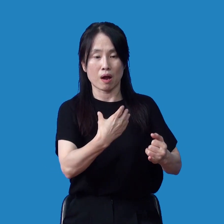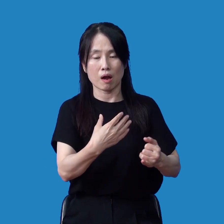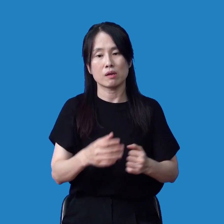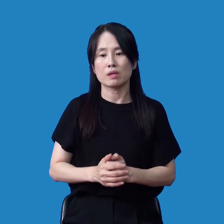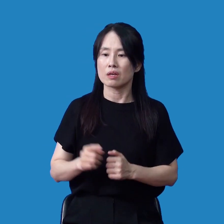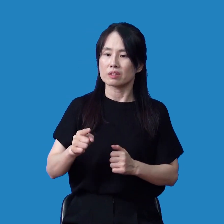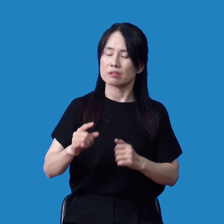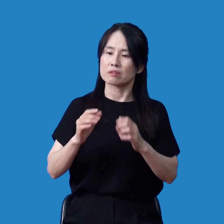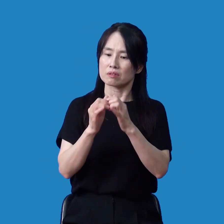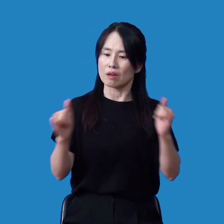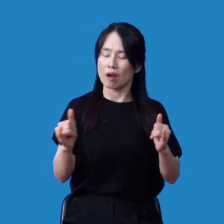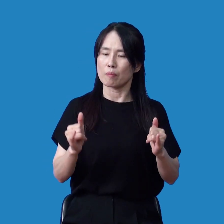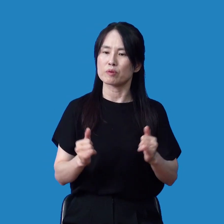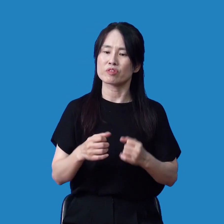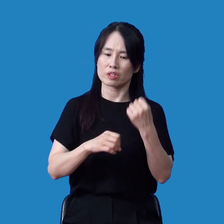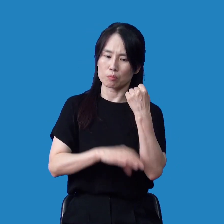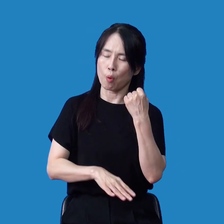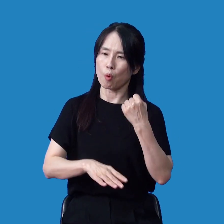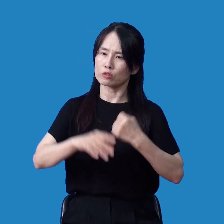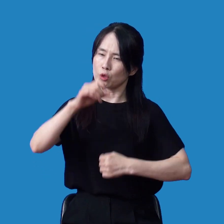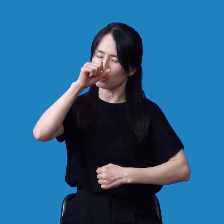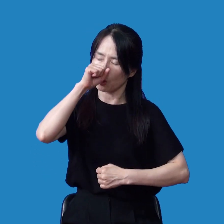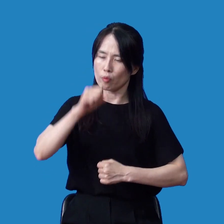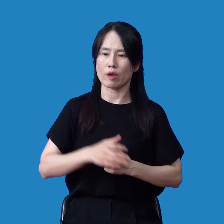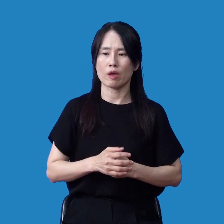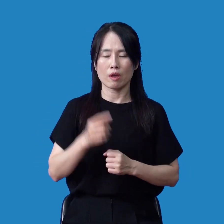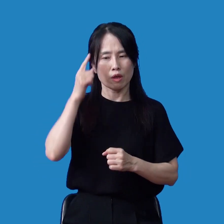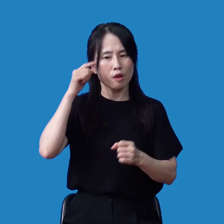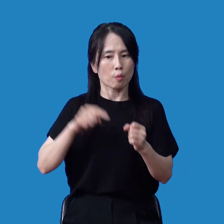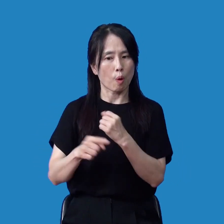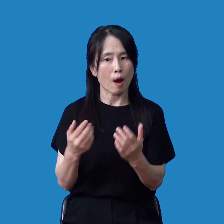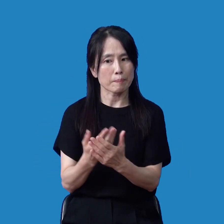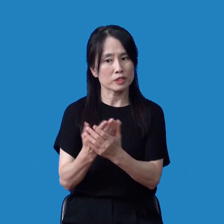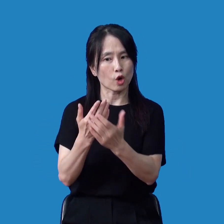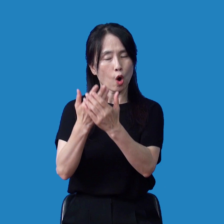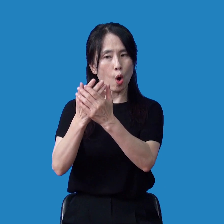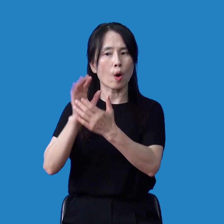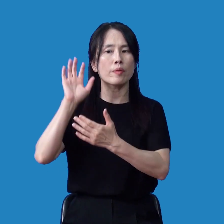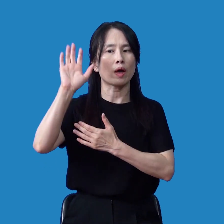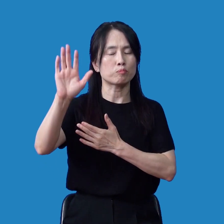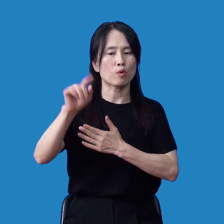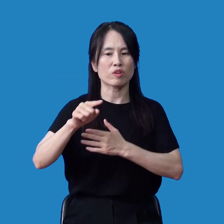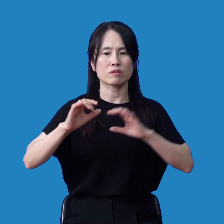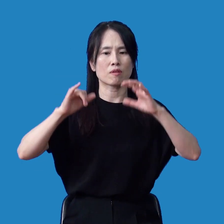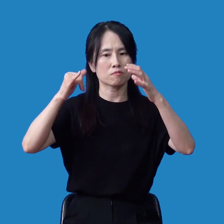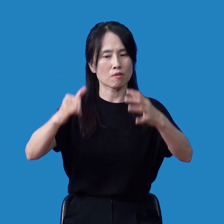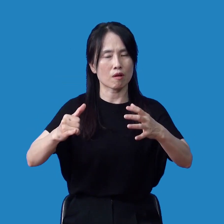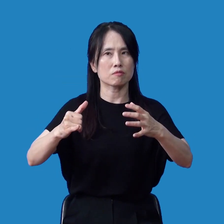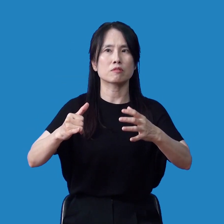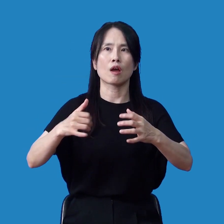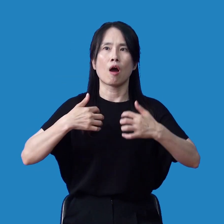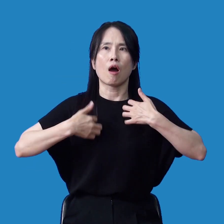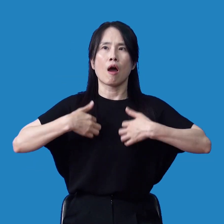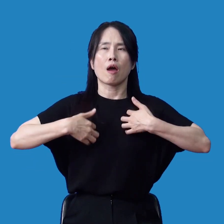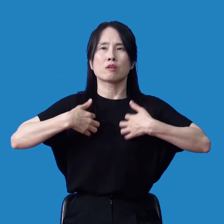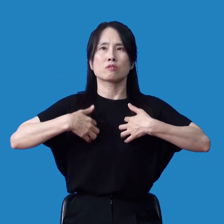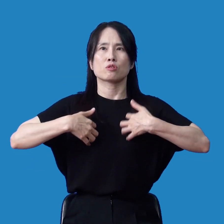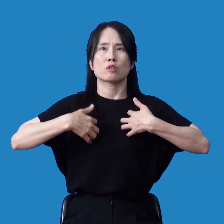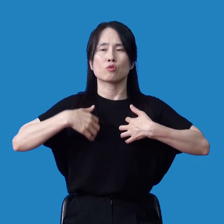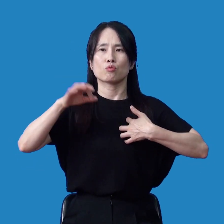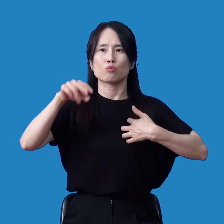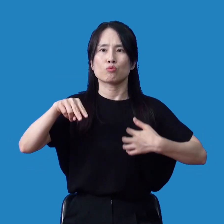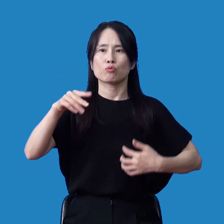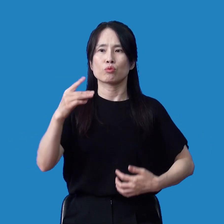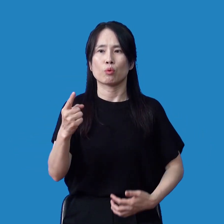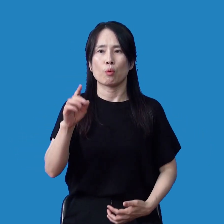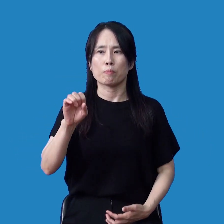의학이 계속해서 눈부시게 발전하면 세상은 갈수록 좋아져서 마침내 지상낙원 유토피아가 이루어질